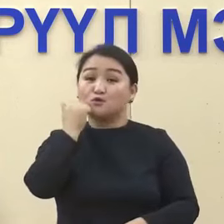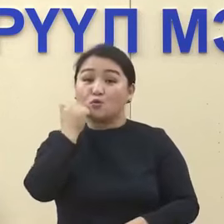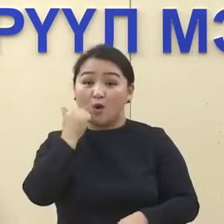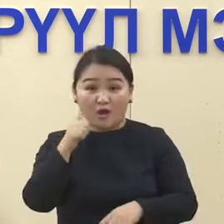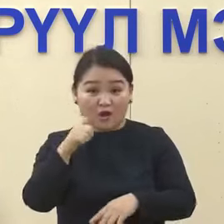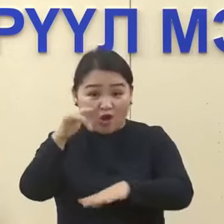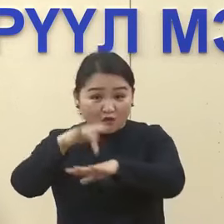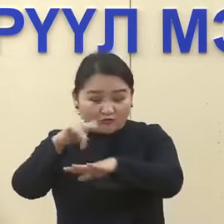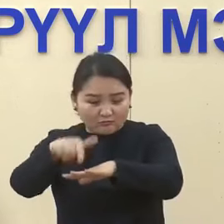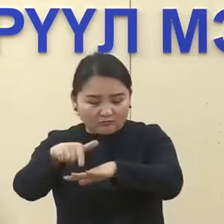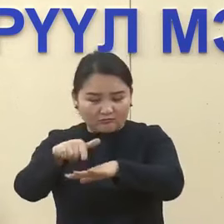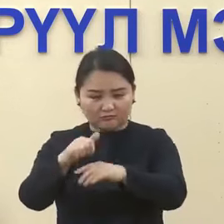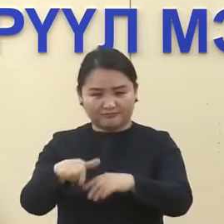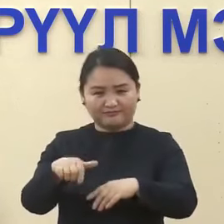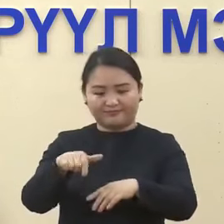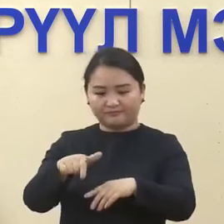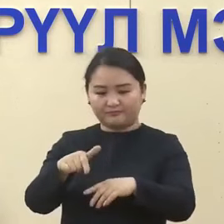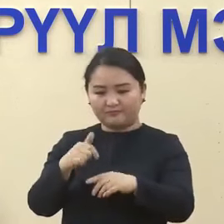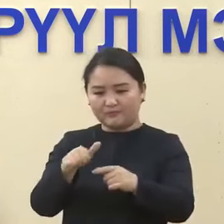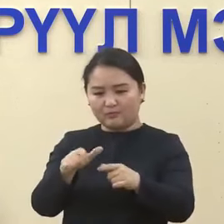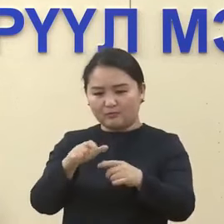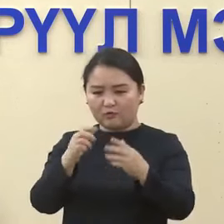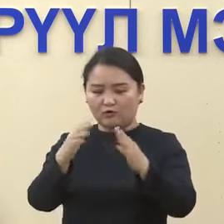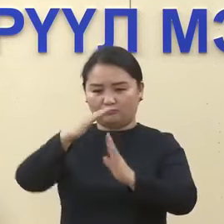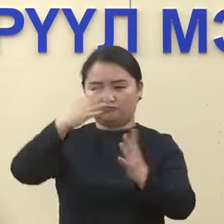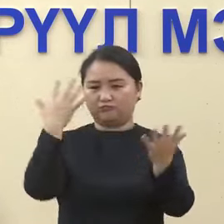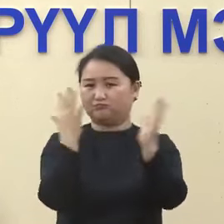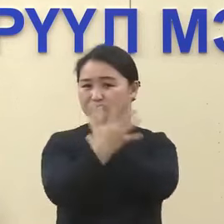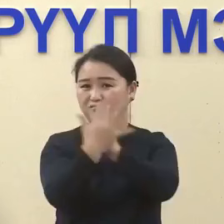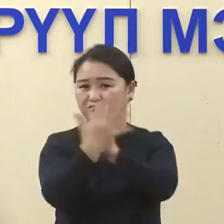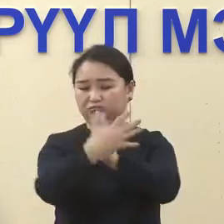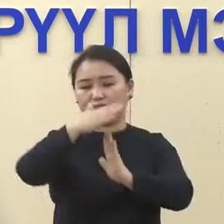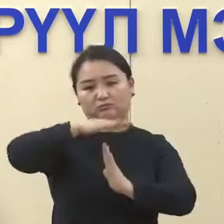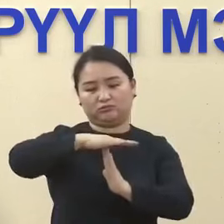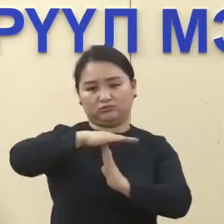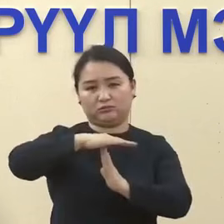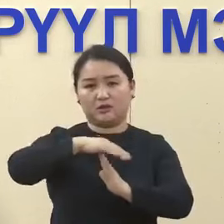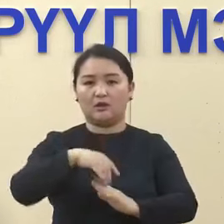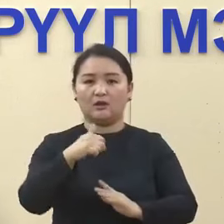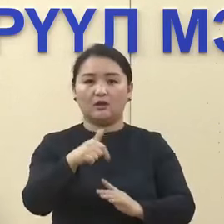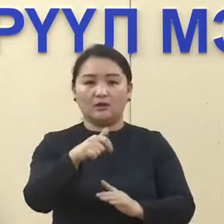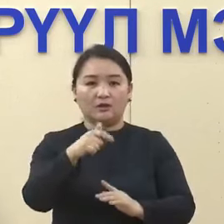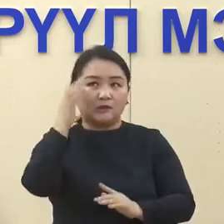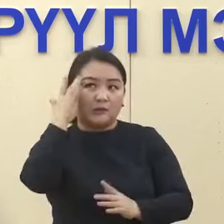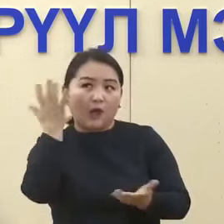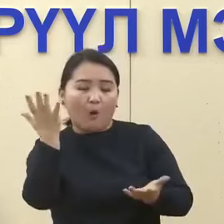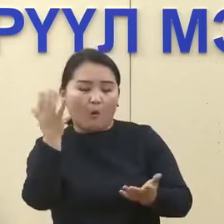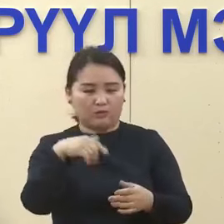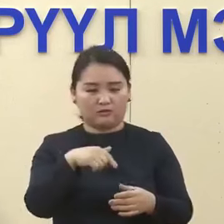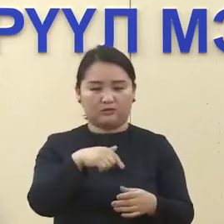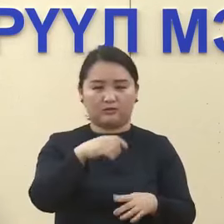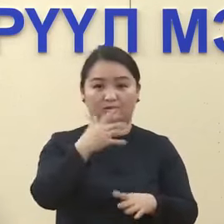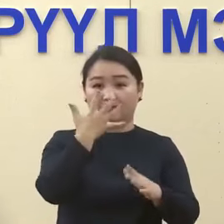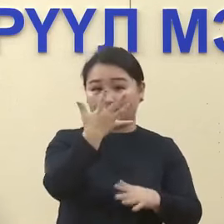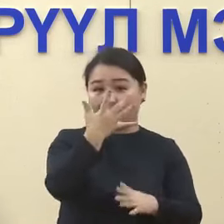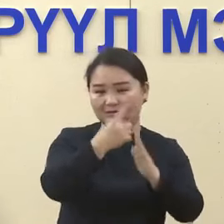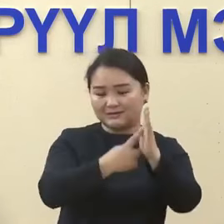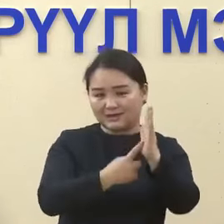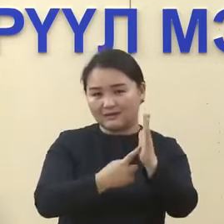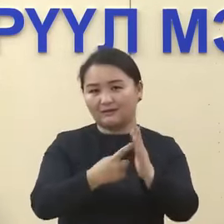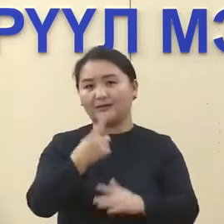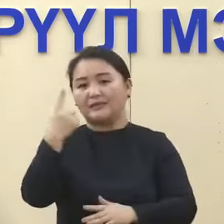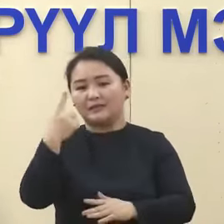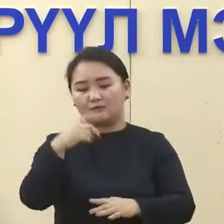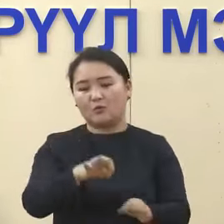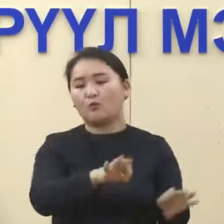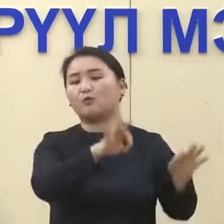байгаа хөл хорой болон бусад хязгаарлалтын арга хэмжээг 5-р сарын 1 хүртэл үргэлжлүүлэн мөрдүүлэх болсон талаар